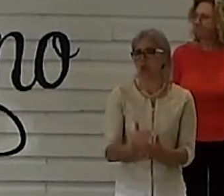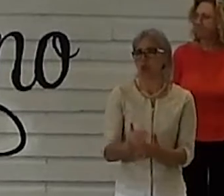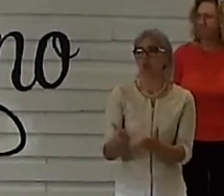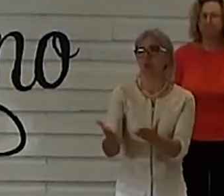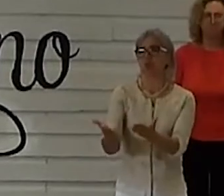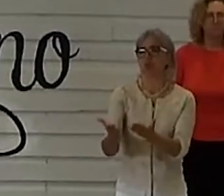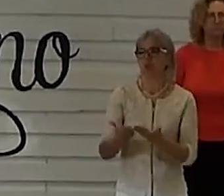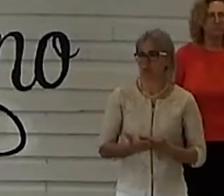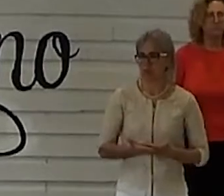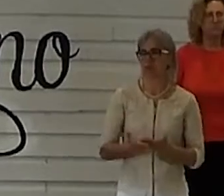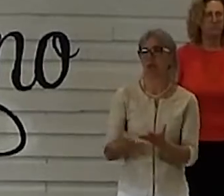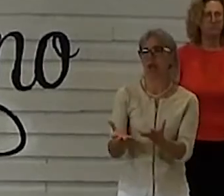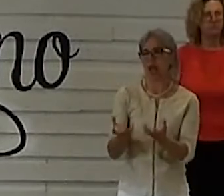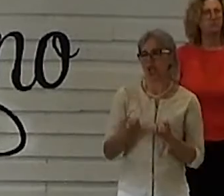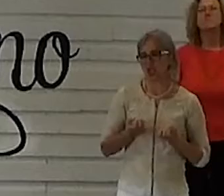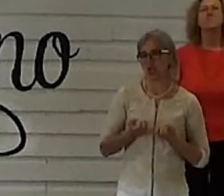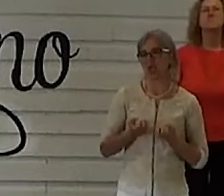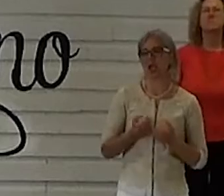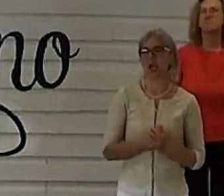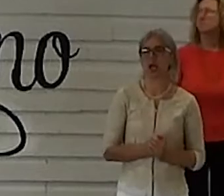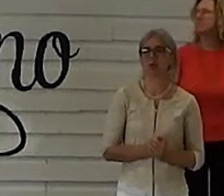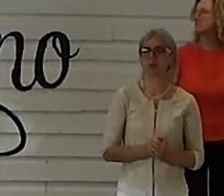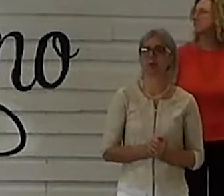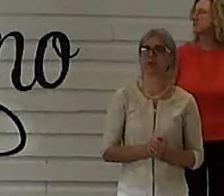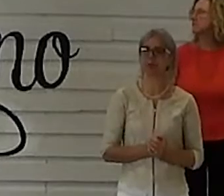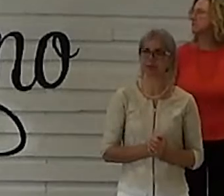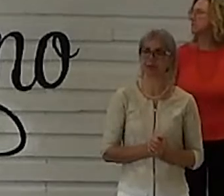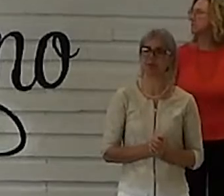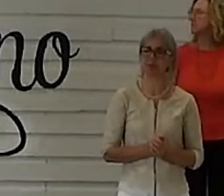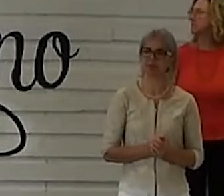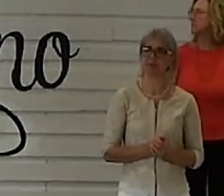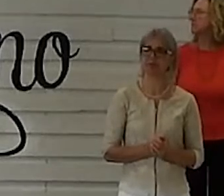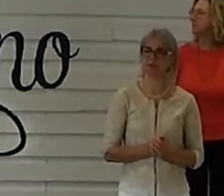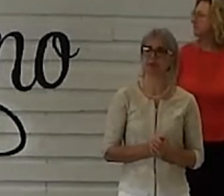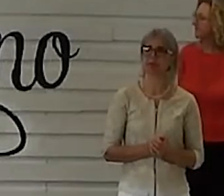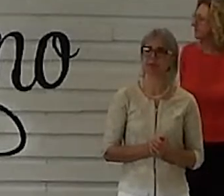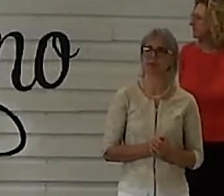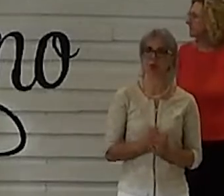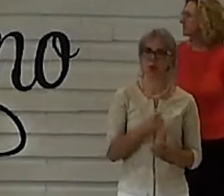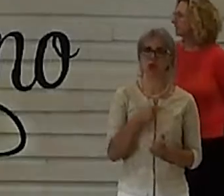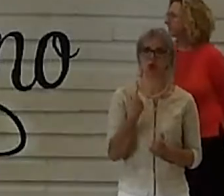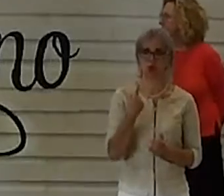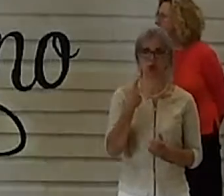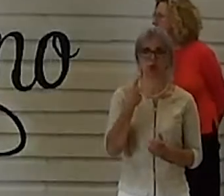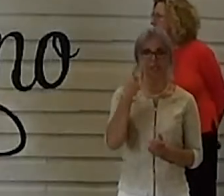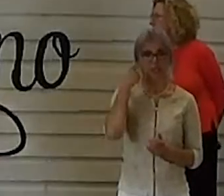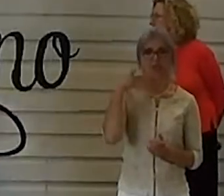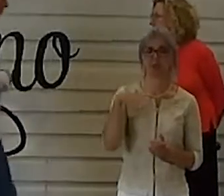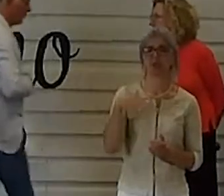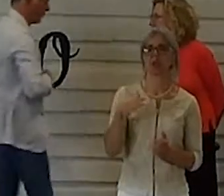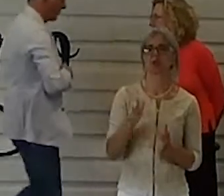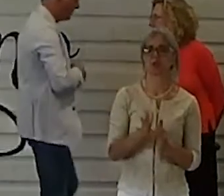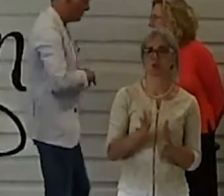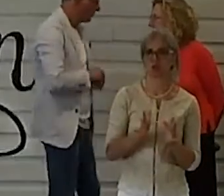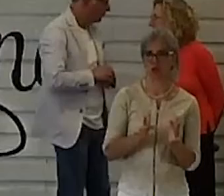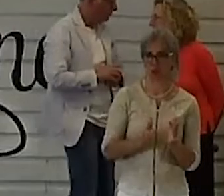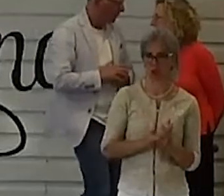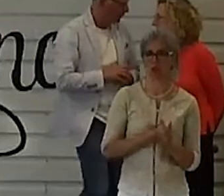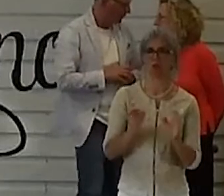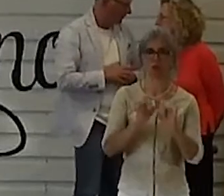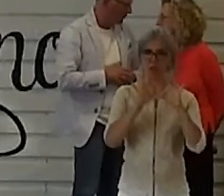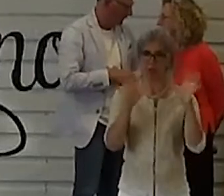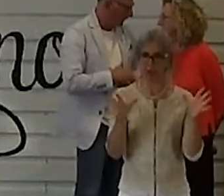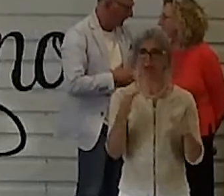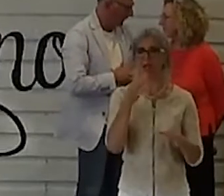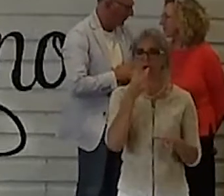loro, continuano ad essere accusate. Noi sappiamo che c'è Gesù che libera, che